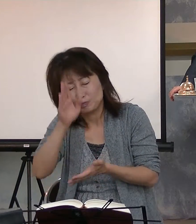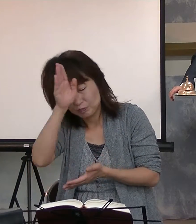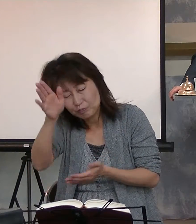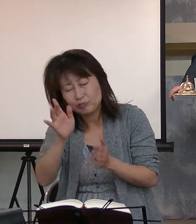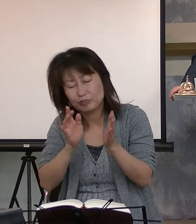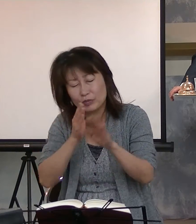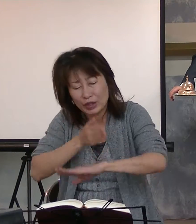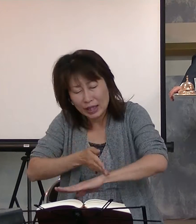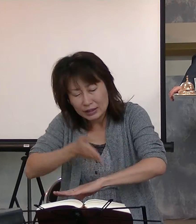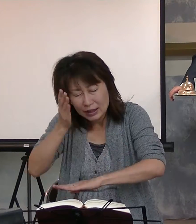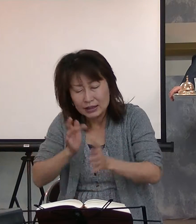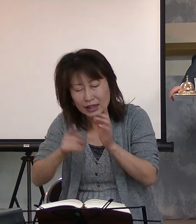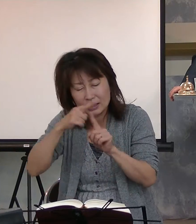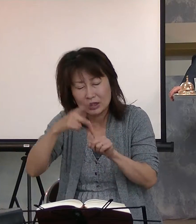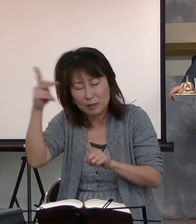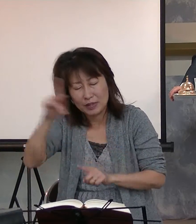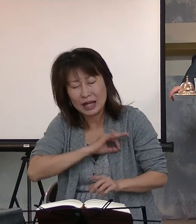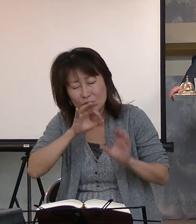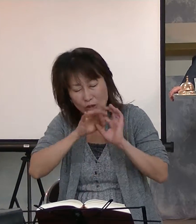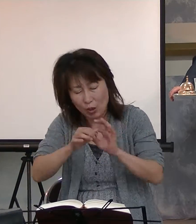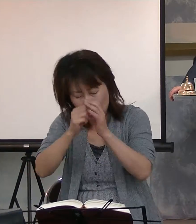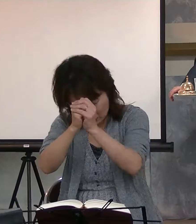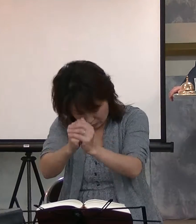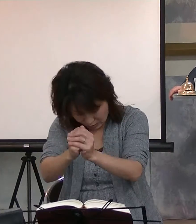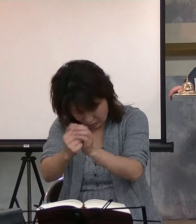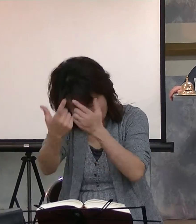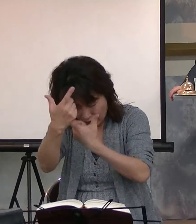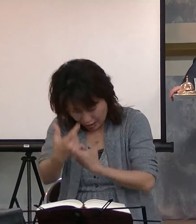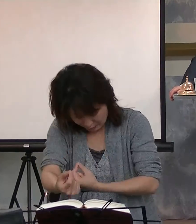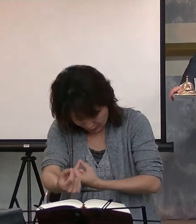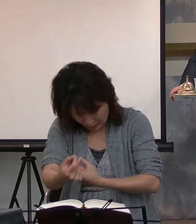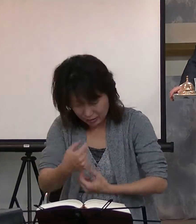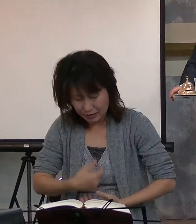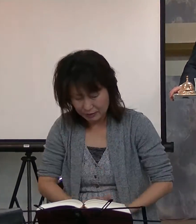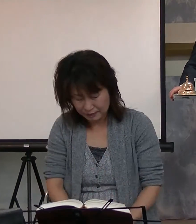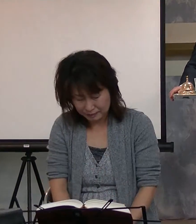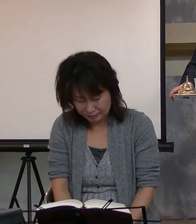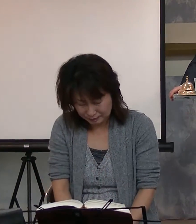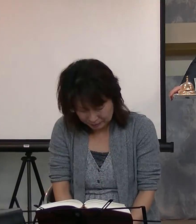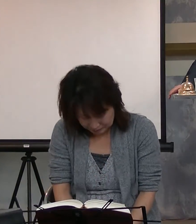ス様の名前によってお祈りいたします。 アーメン。